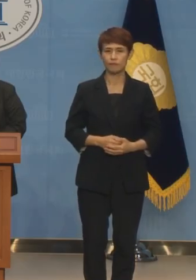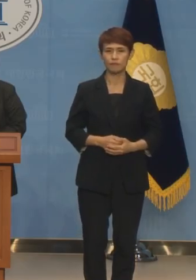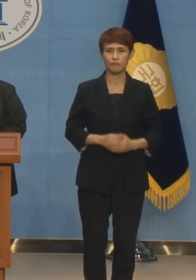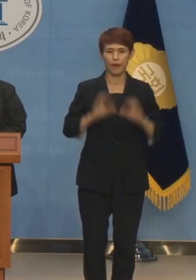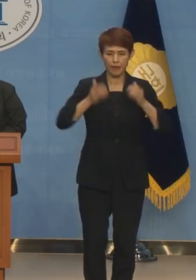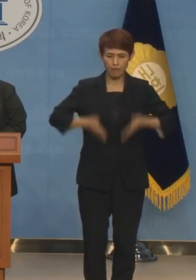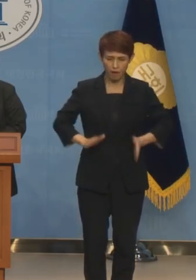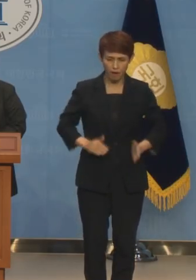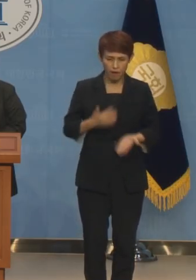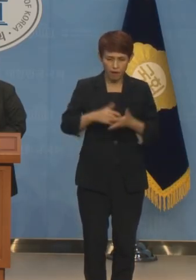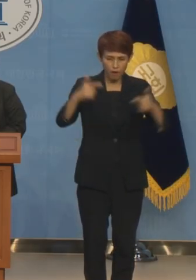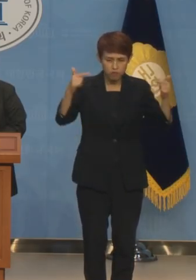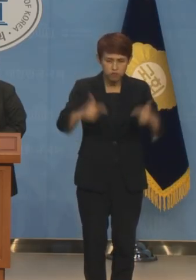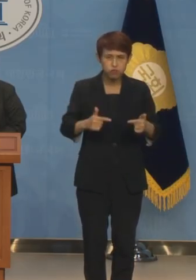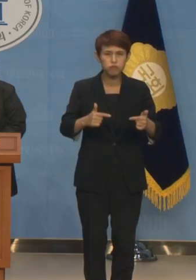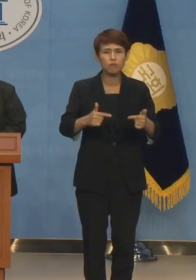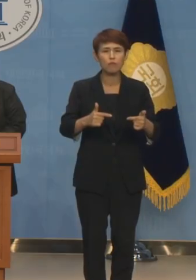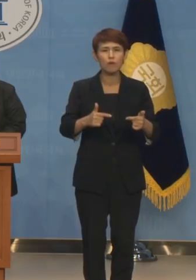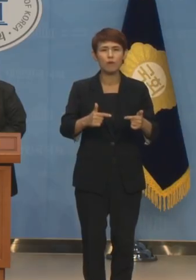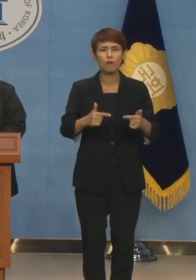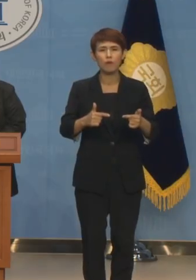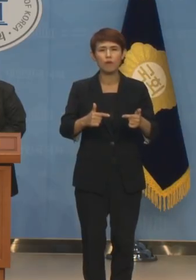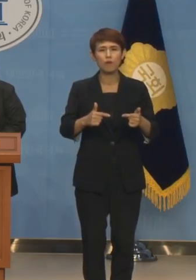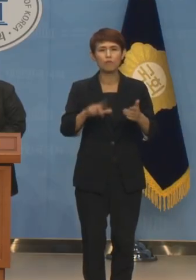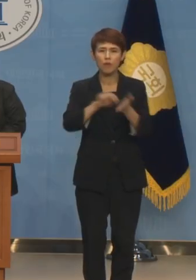초저출생 대책 가능하겠습니까?